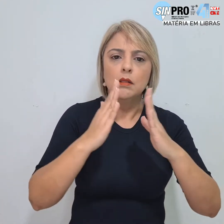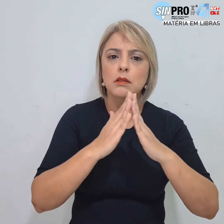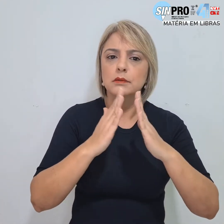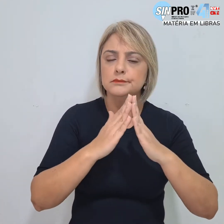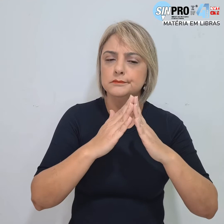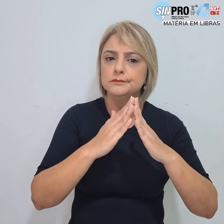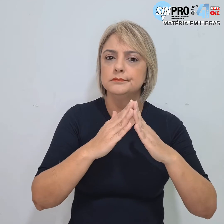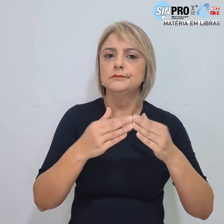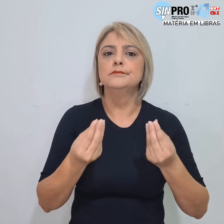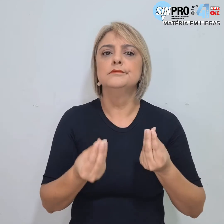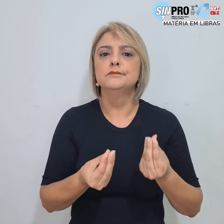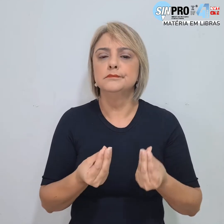domiciliar.